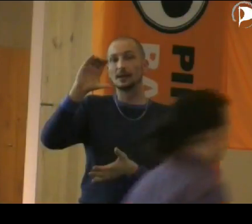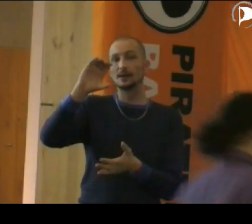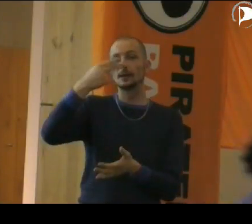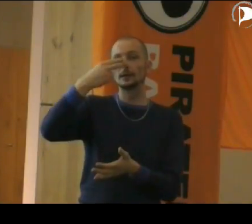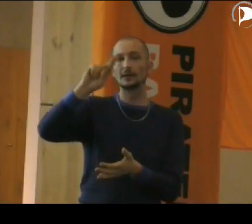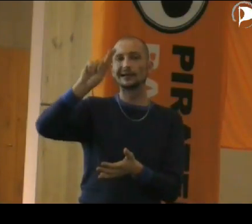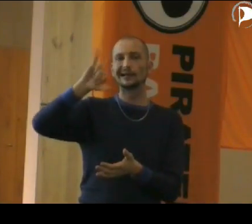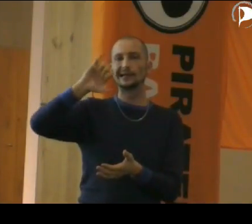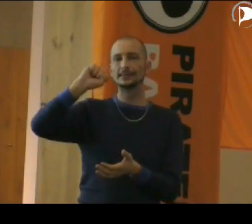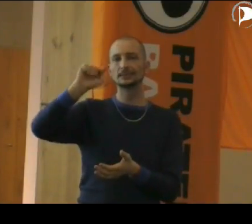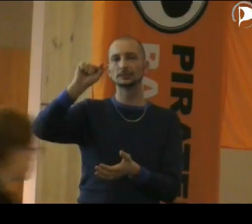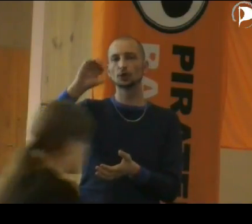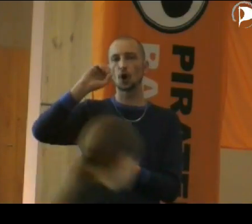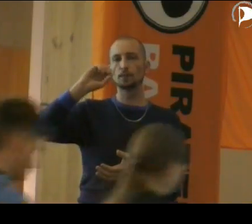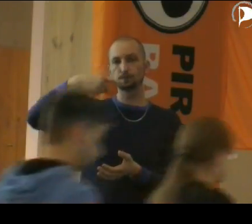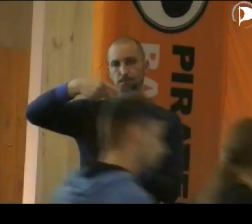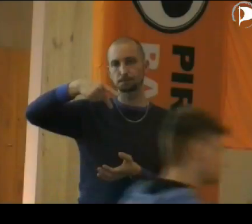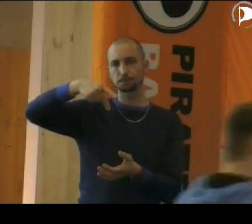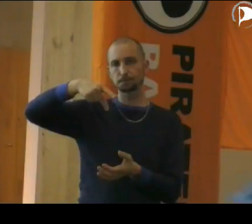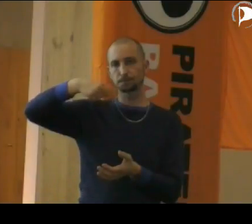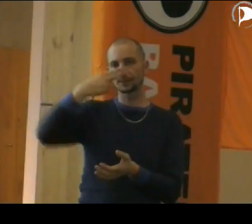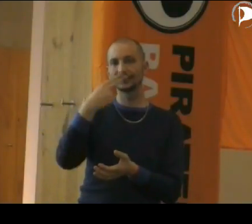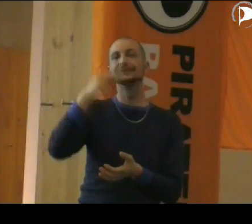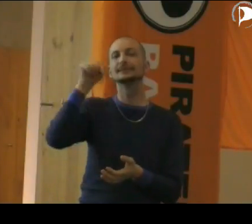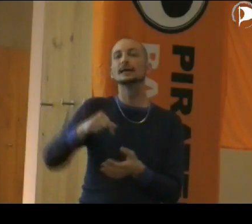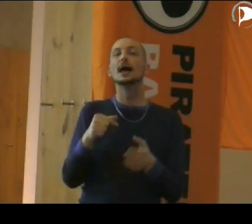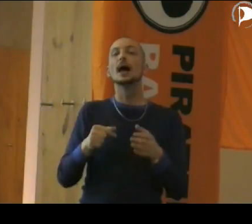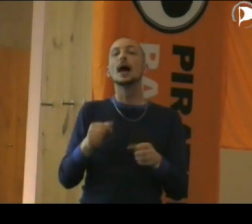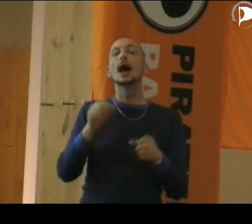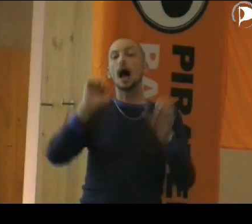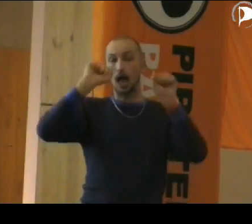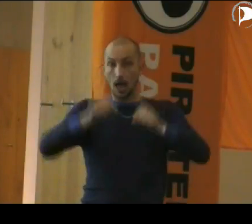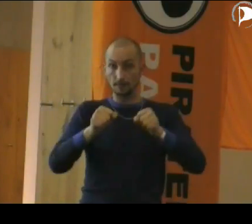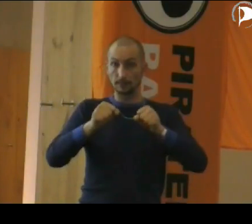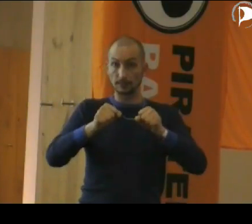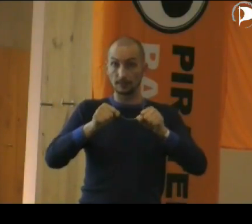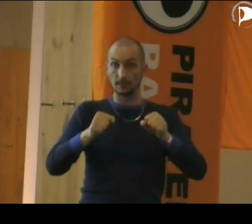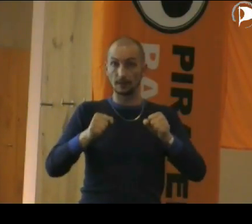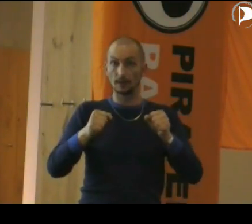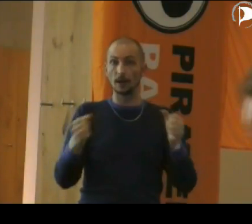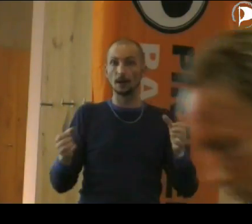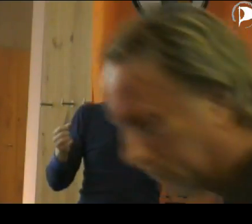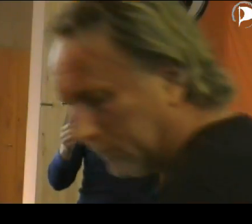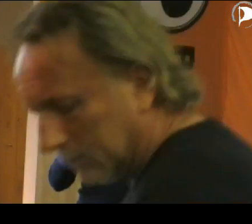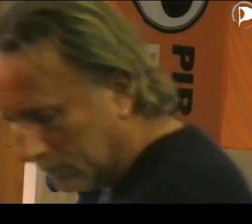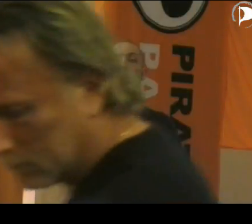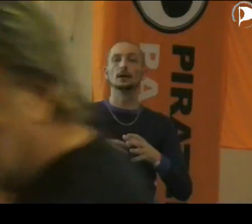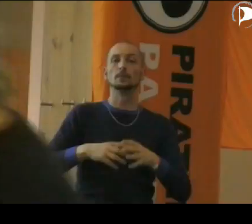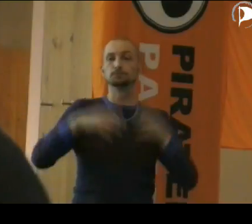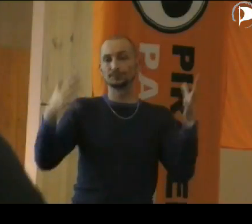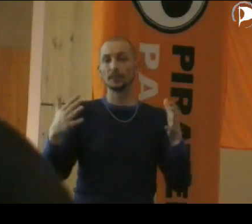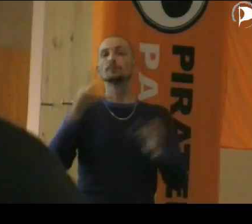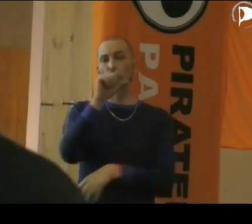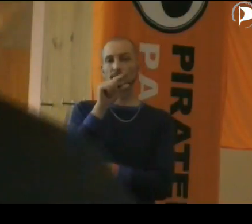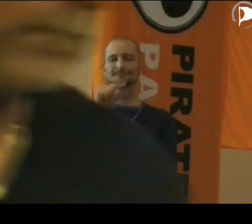landesschatzmeister nach seinem am tag auf der kumulation als bezirksrat landesschatzmeister zustimmt er zustimmen würde hebt jetzt bittet die